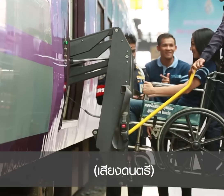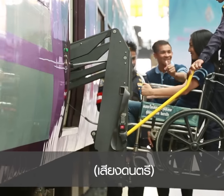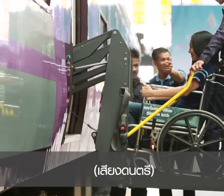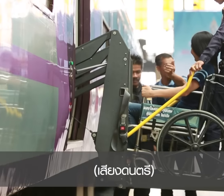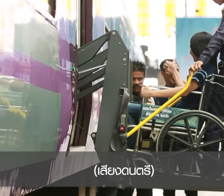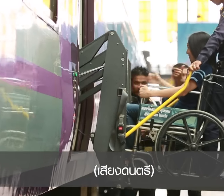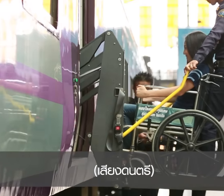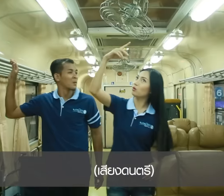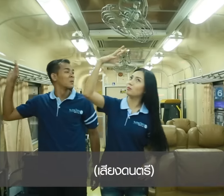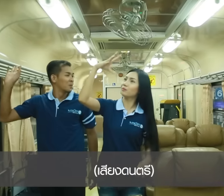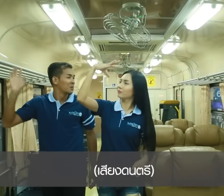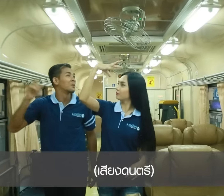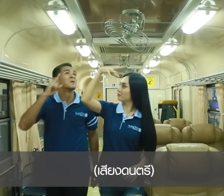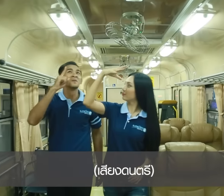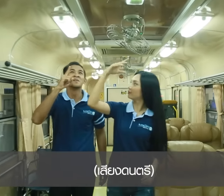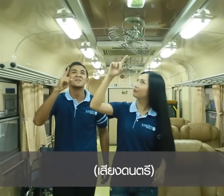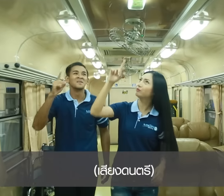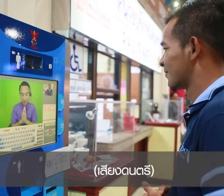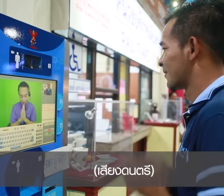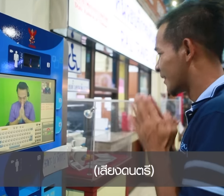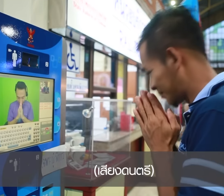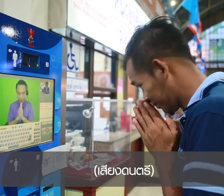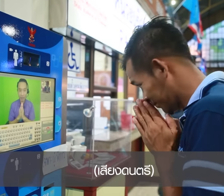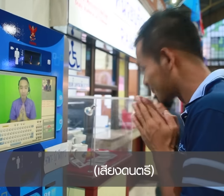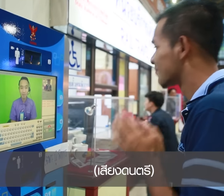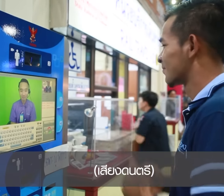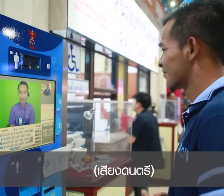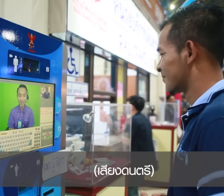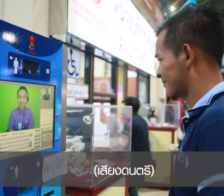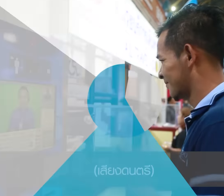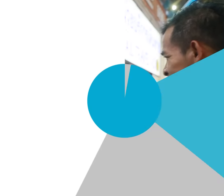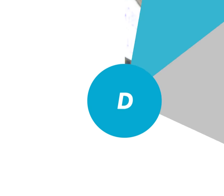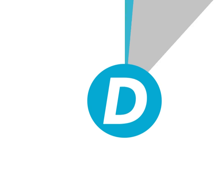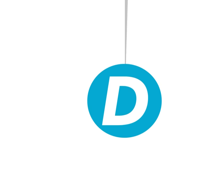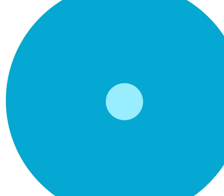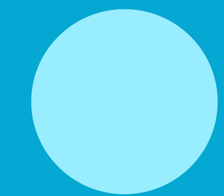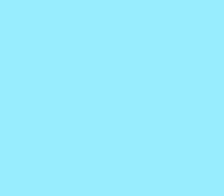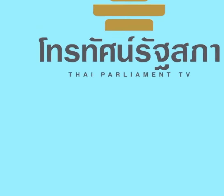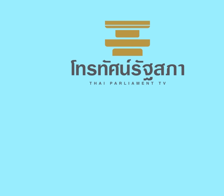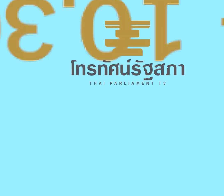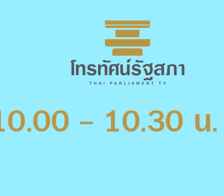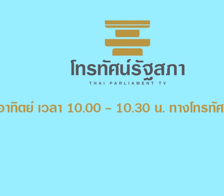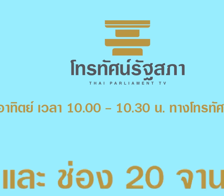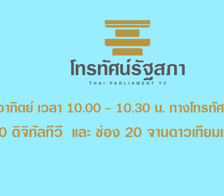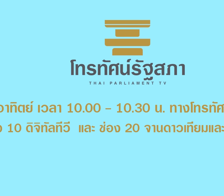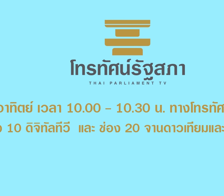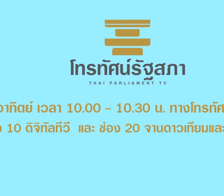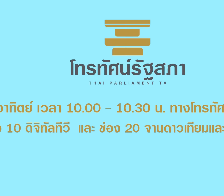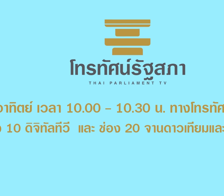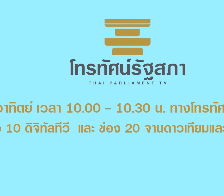พบกันทุกเช้าวันอาทิตย์เวลา 10:00 นถึง 10:30 นทางโทรทัศน์รัฐสภาช่อง10